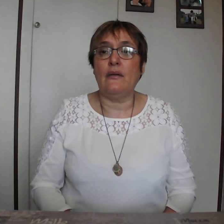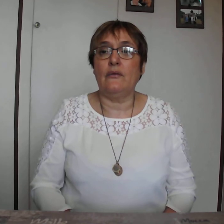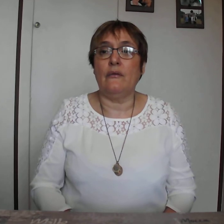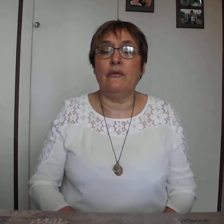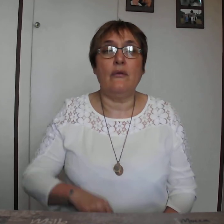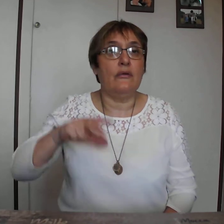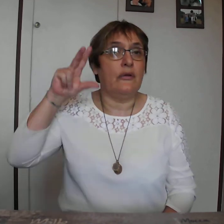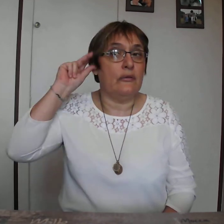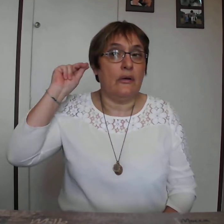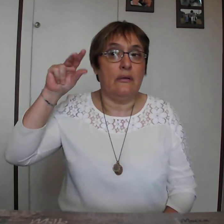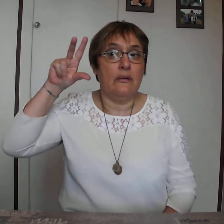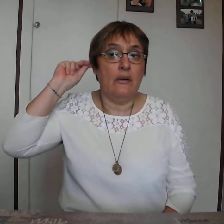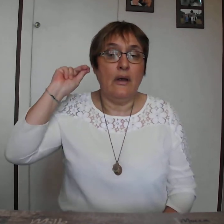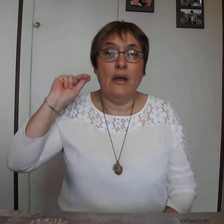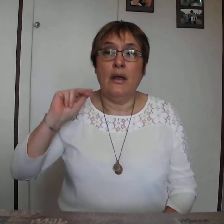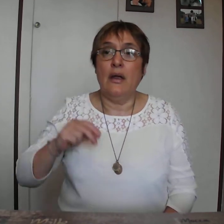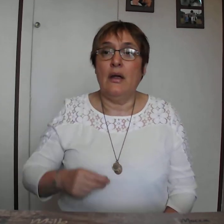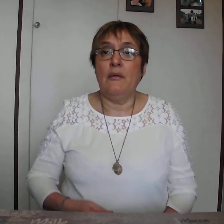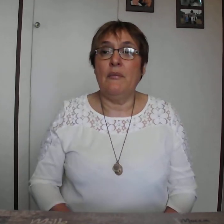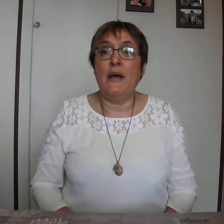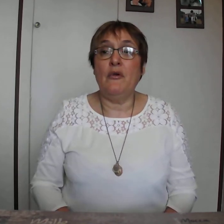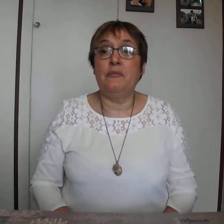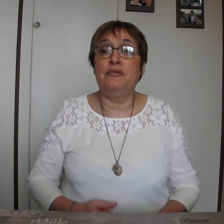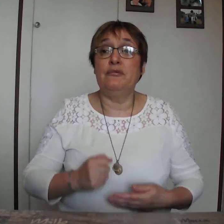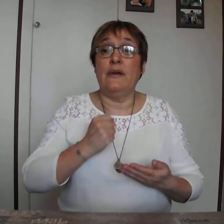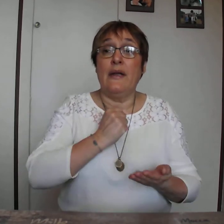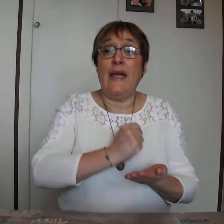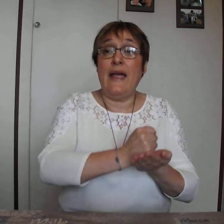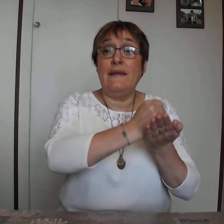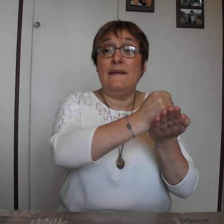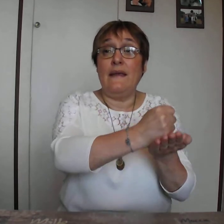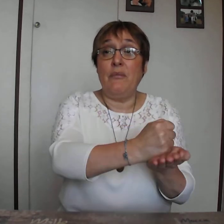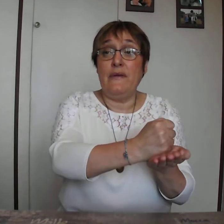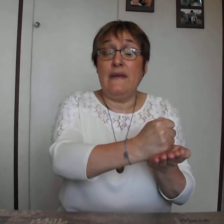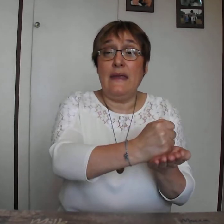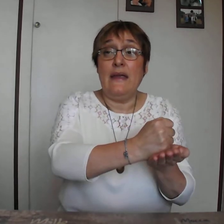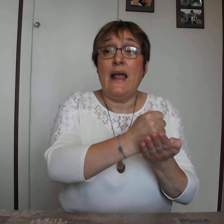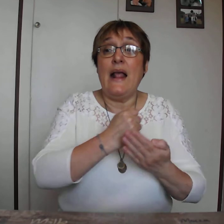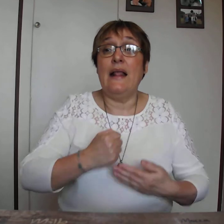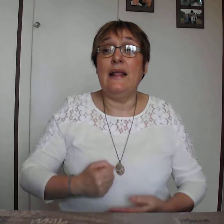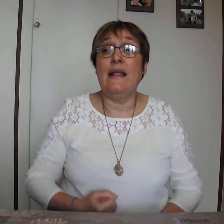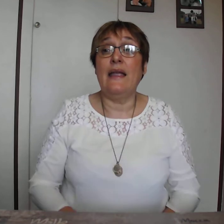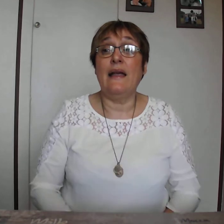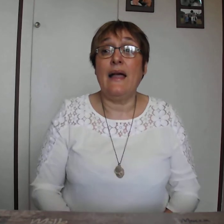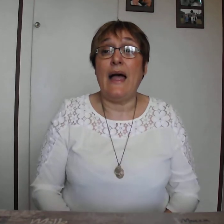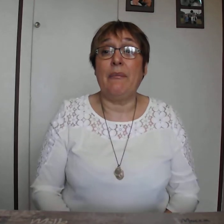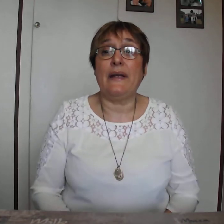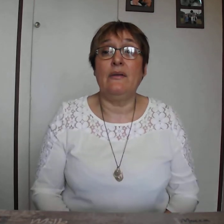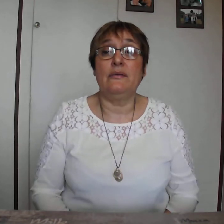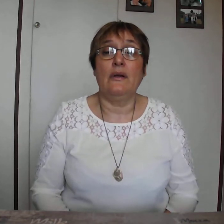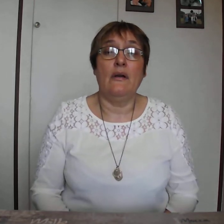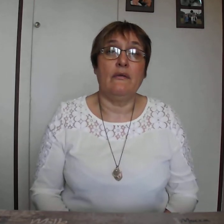se font entendre. Maman poule aide ses petits, l'un après l'autre.